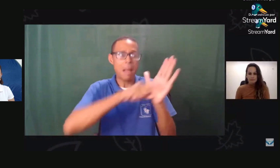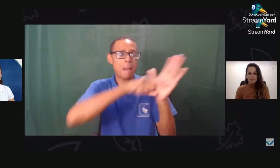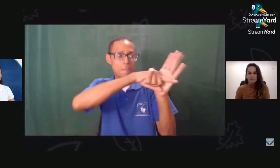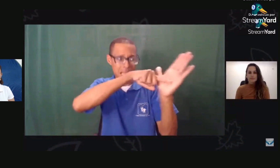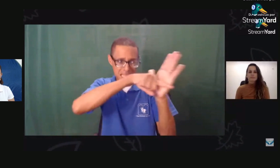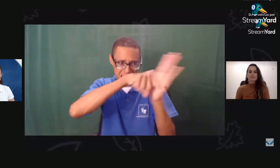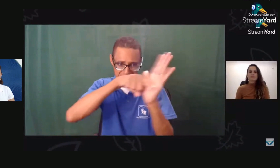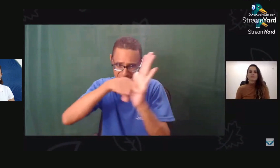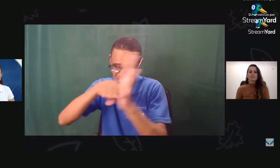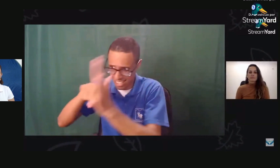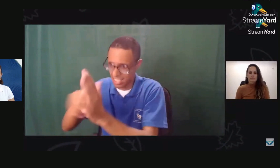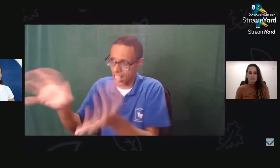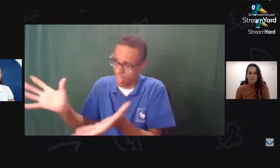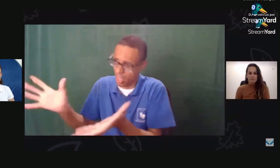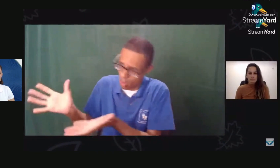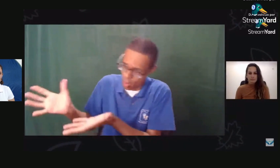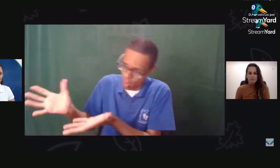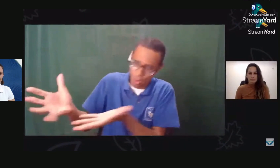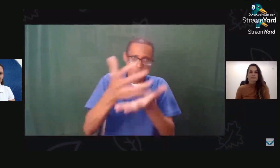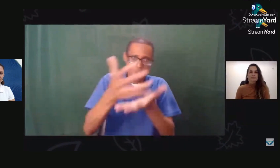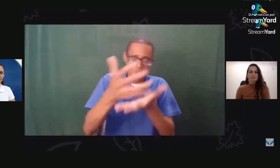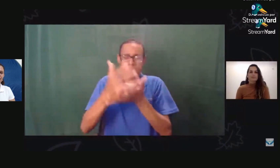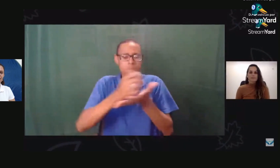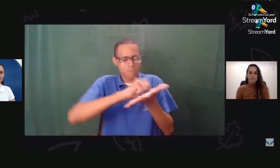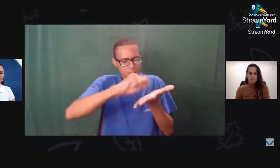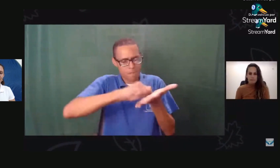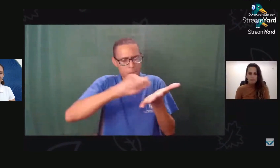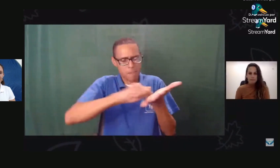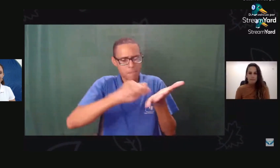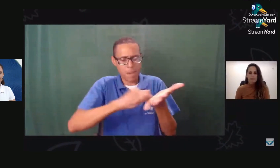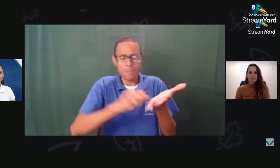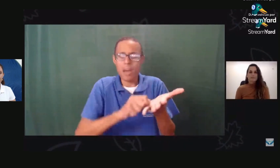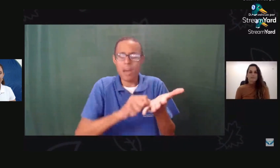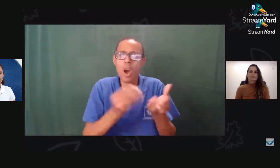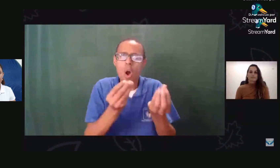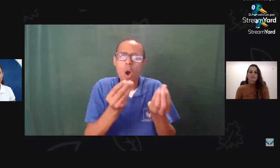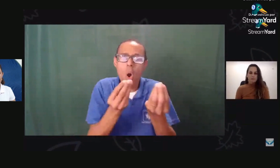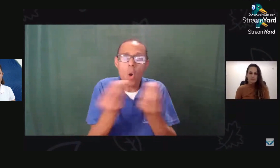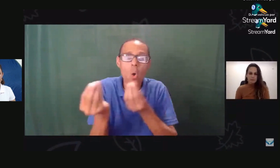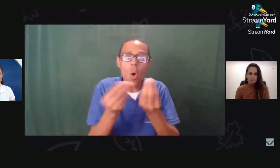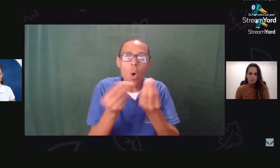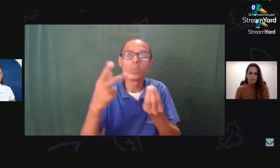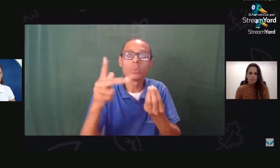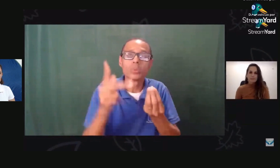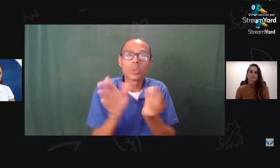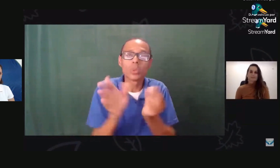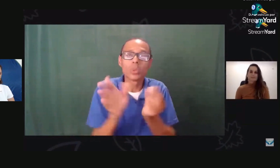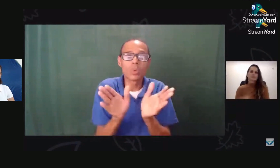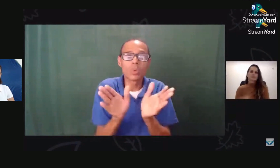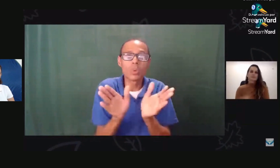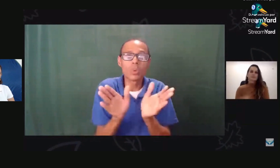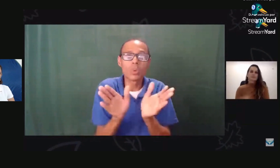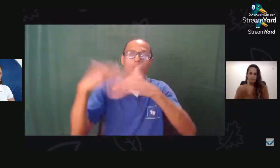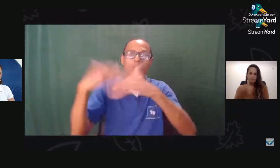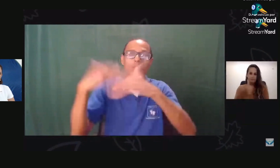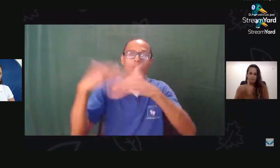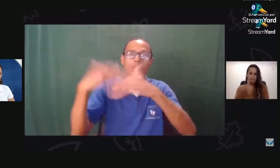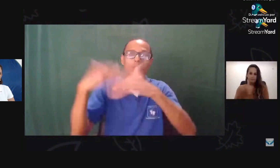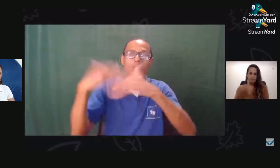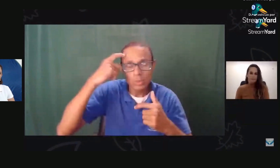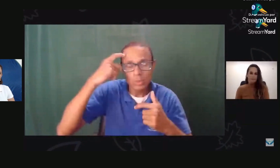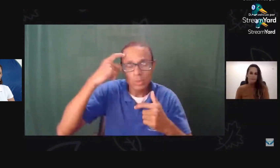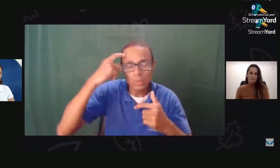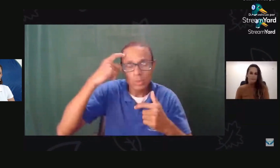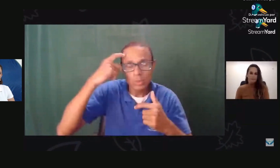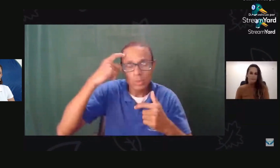a escrita da sua tese, a sua pesquisa, né? A coleta de dados, como que foi o